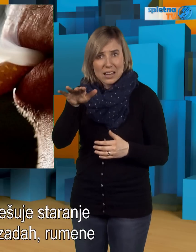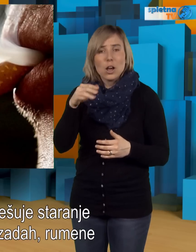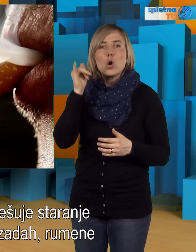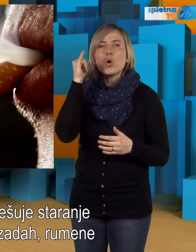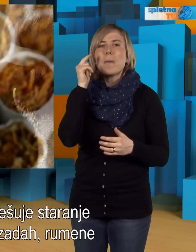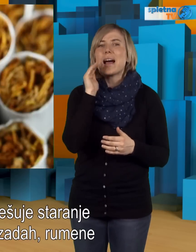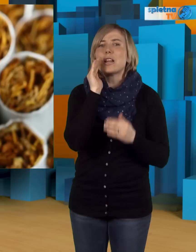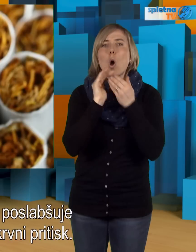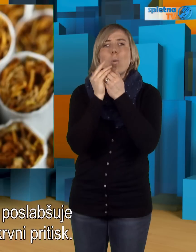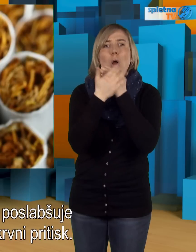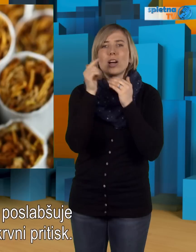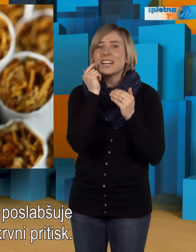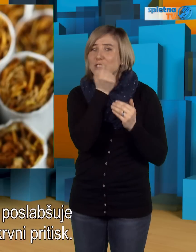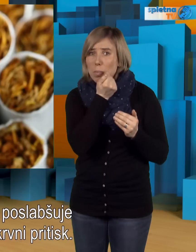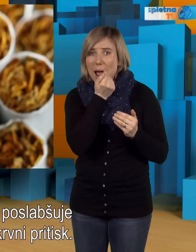krvni pritisk.